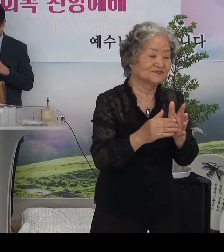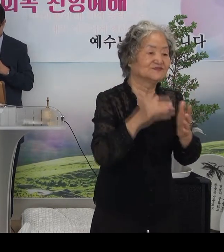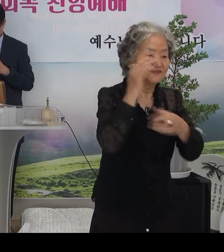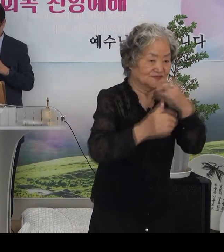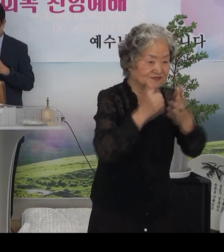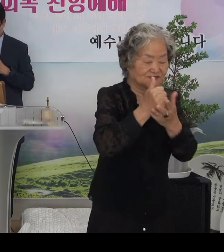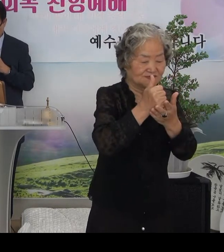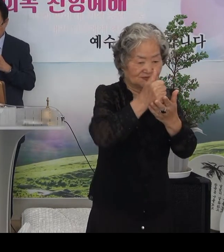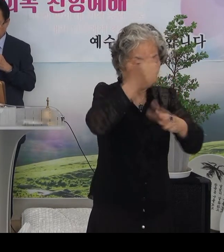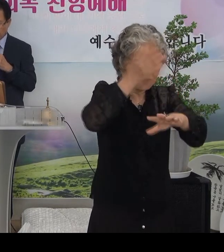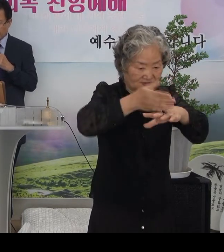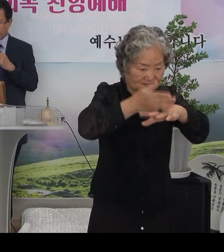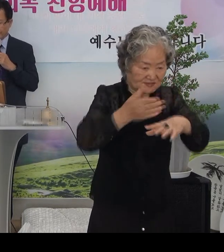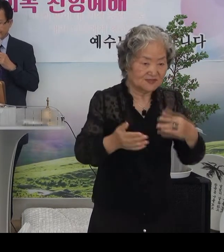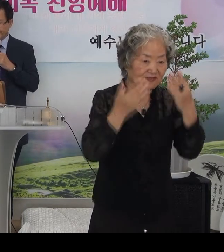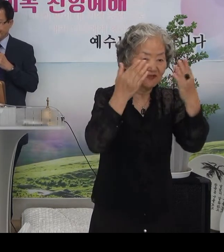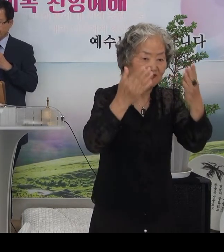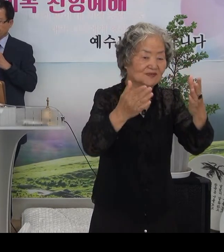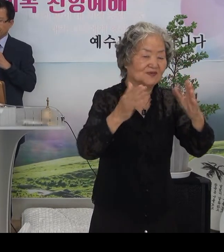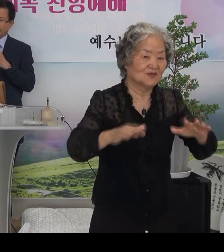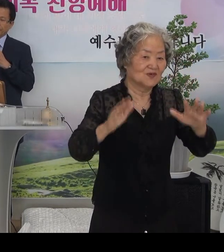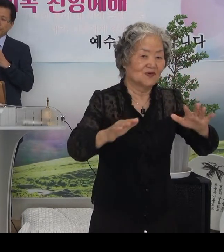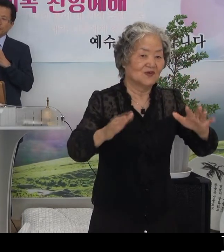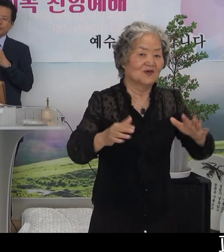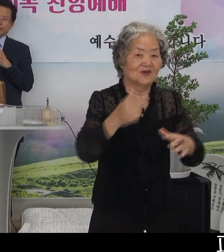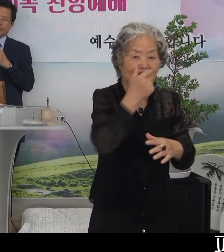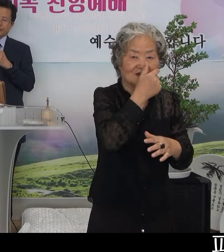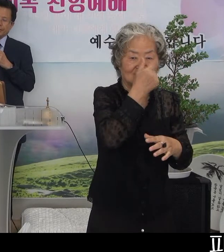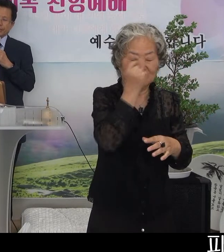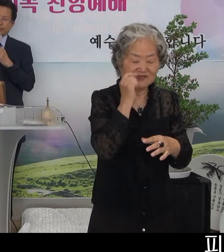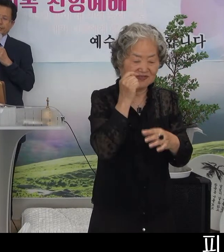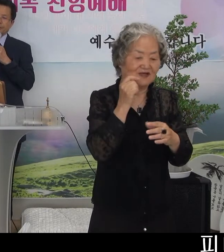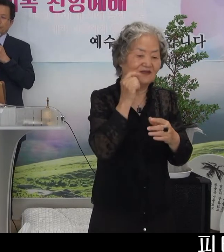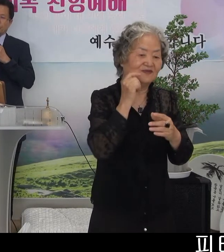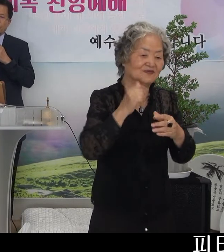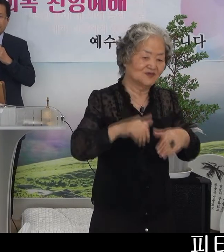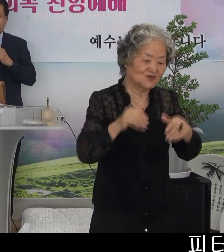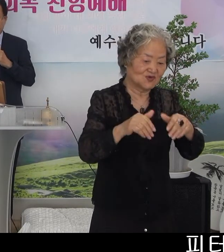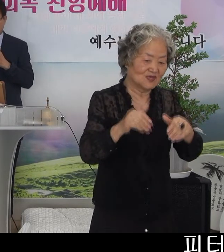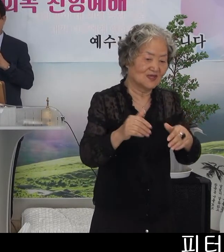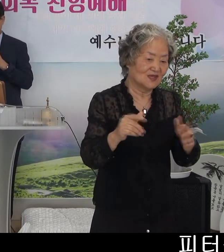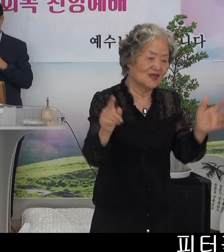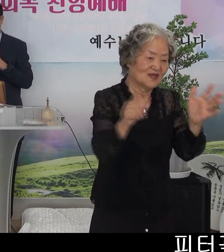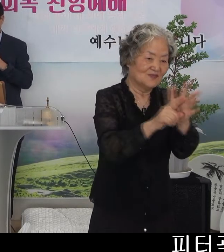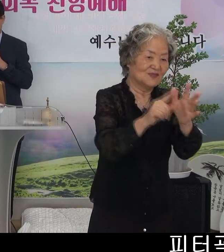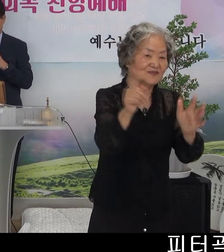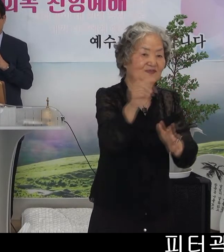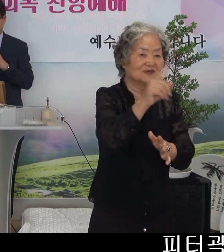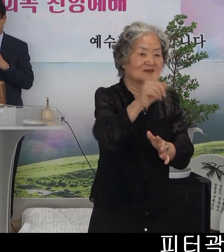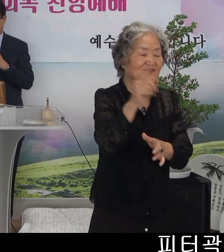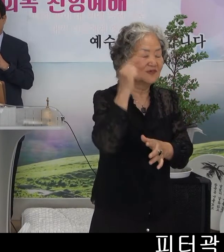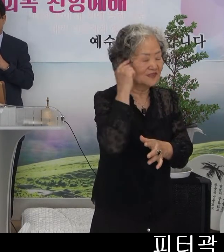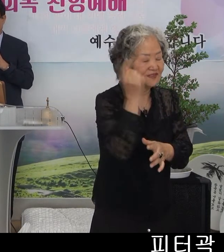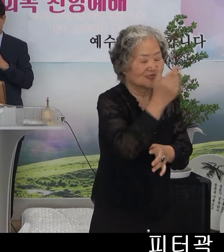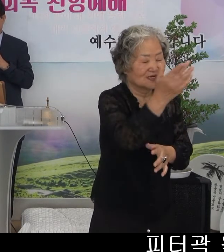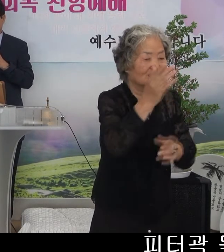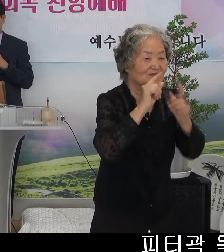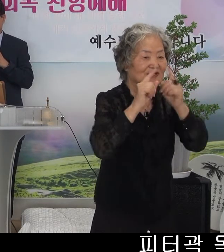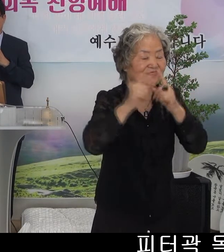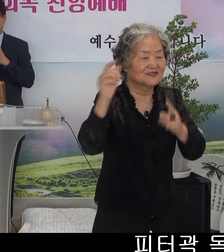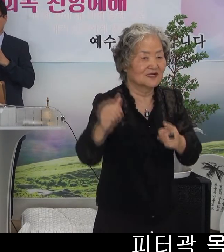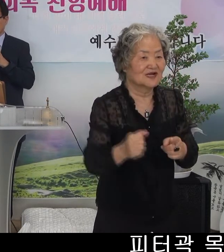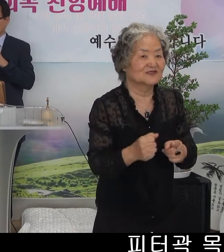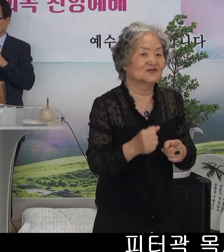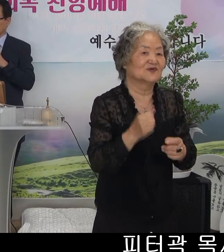감사합니다. 오늘 부족한 종이 믿음이란 무엇이다 라는 제목으로 하나님 말씀을 드렸습니다.